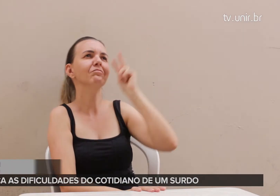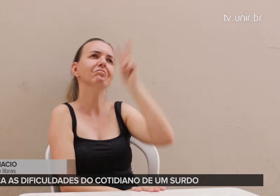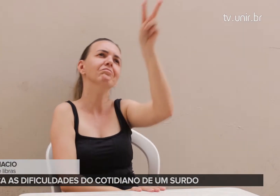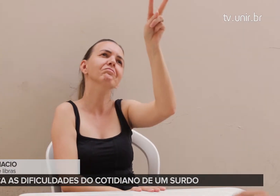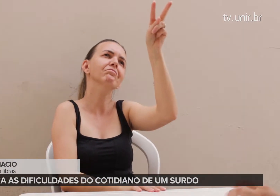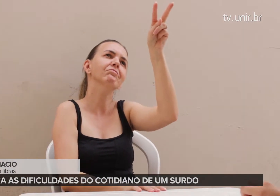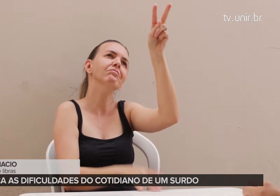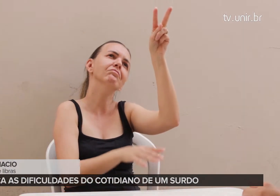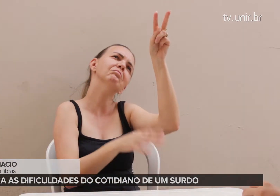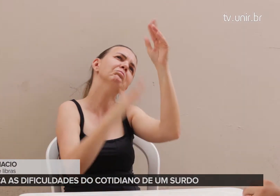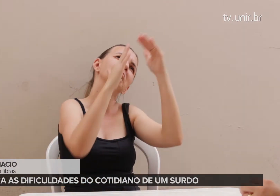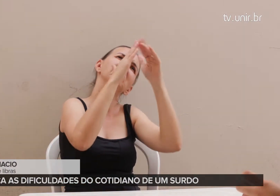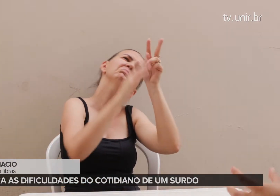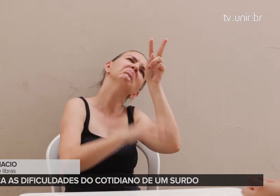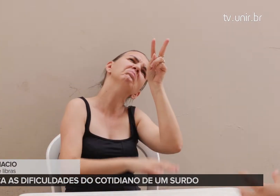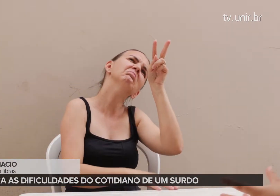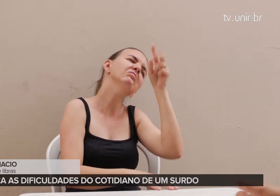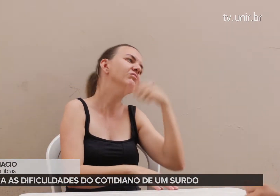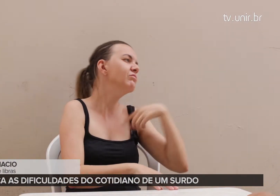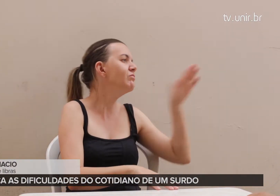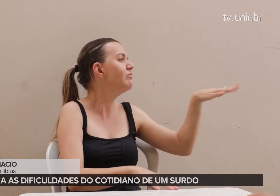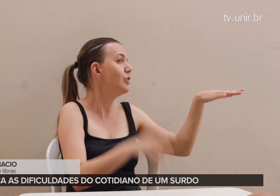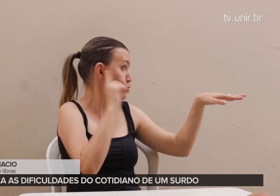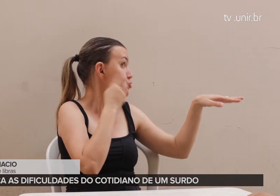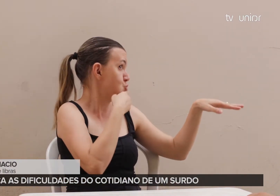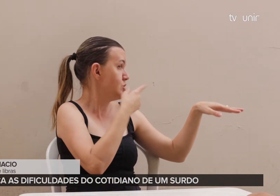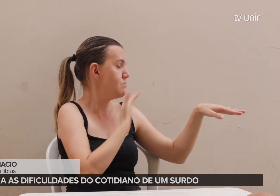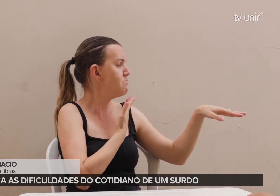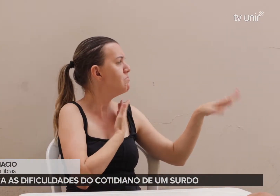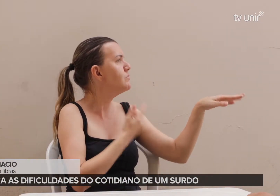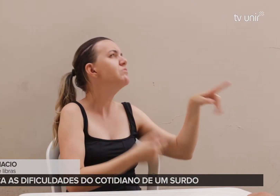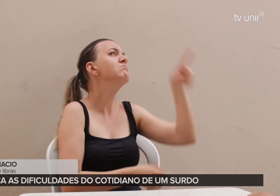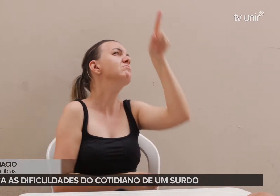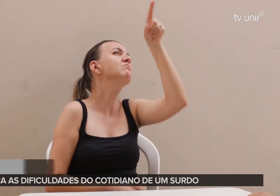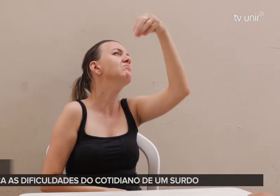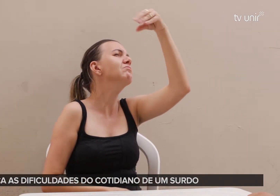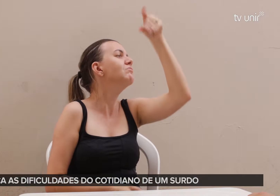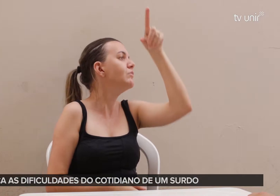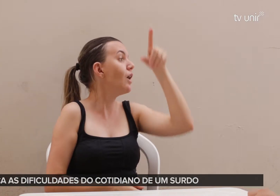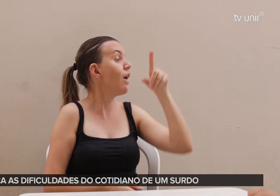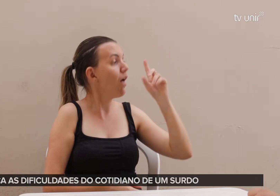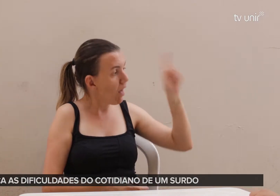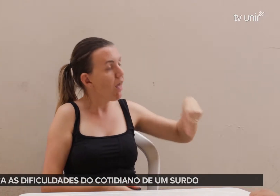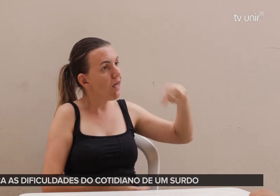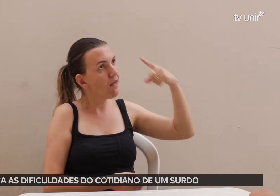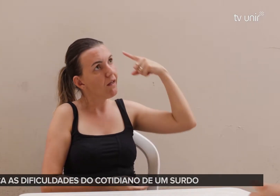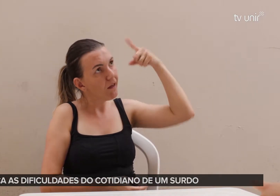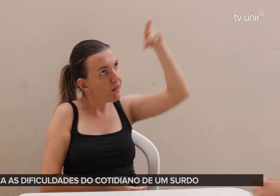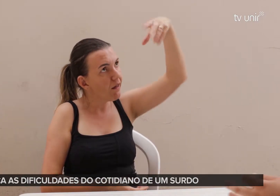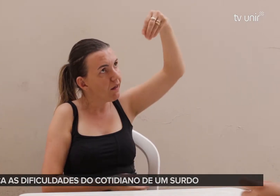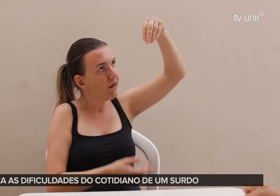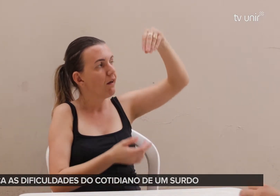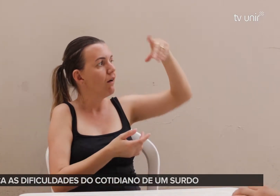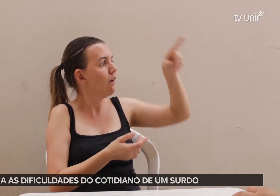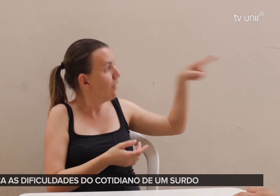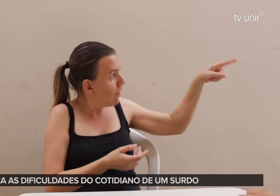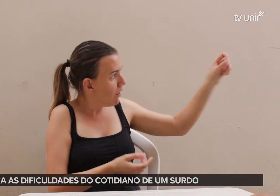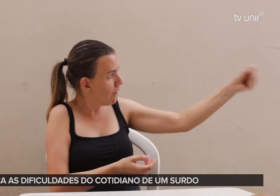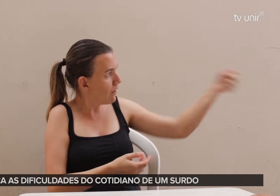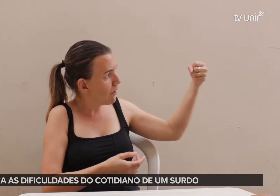A campainha visual que surgiu recentemente. Quando eu fui à casa de um amigo,